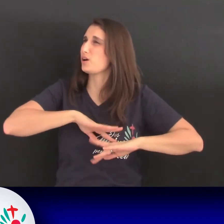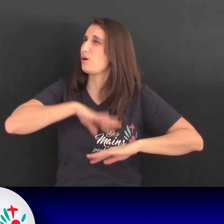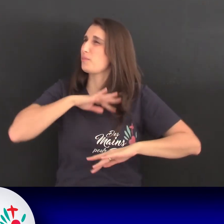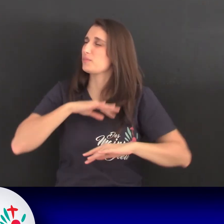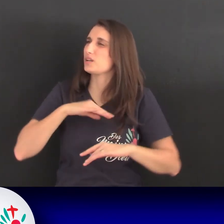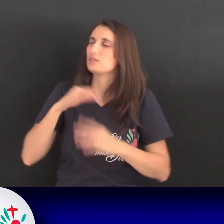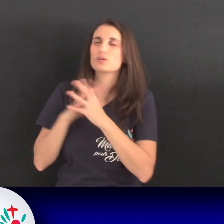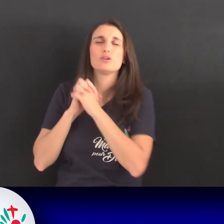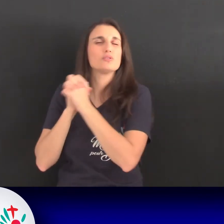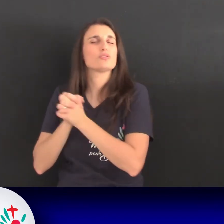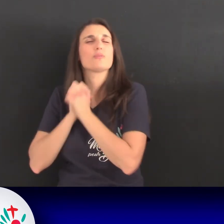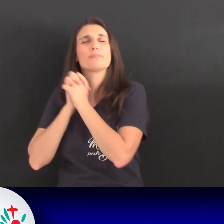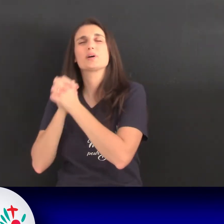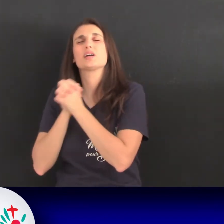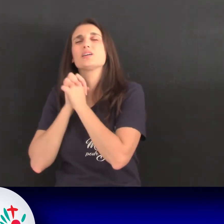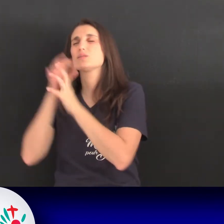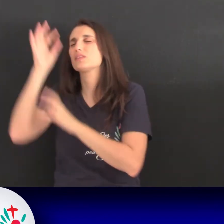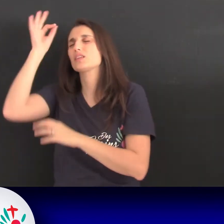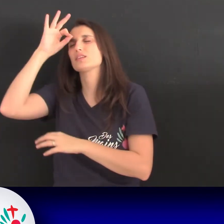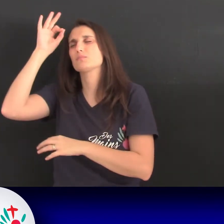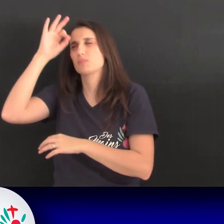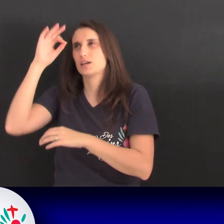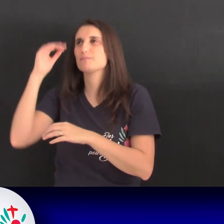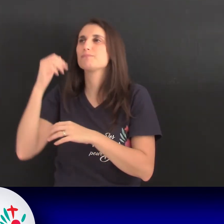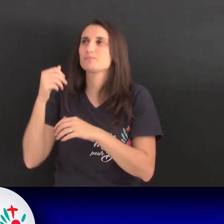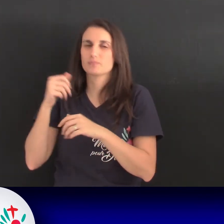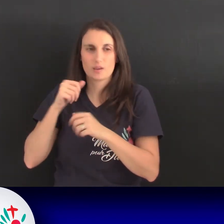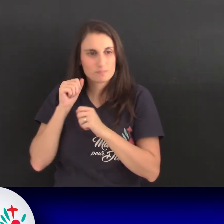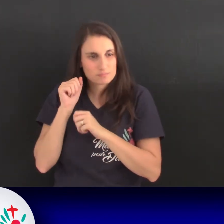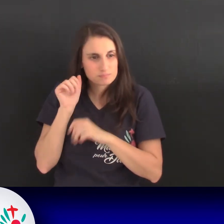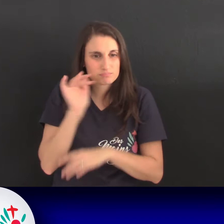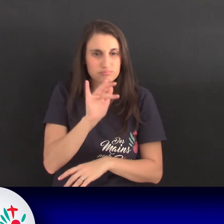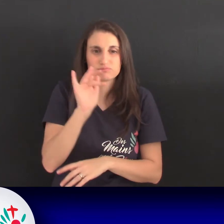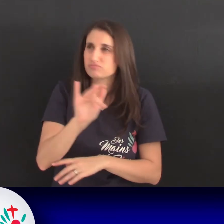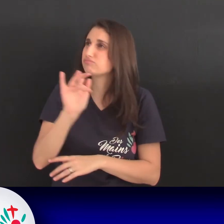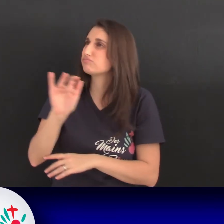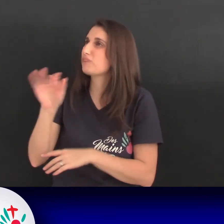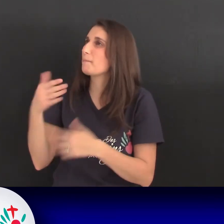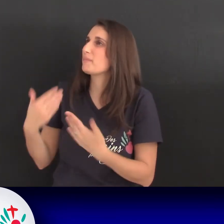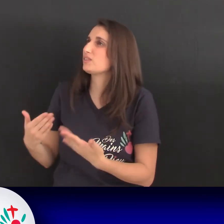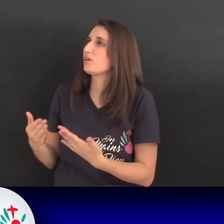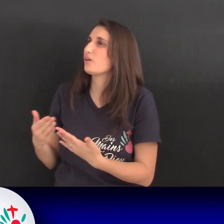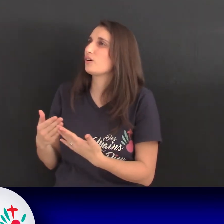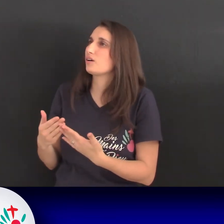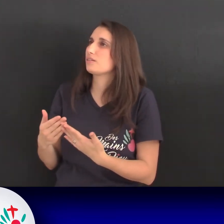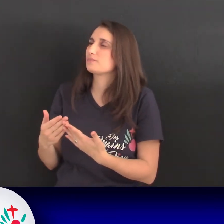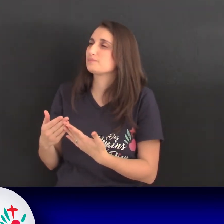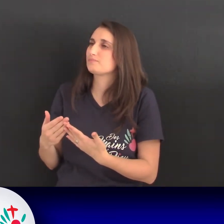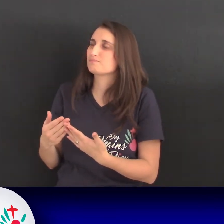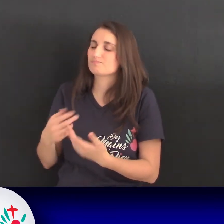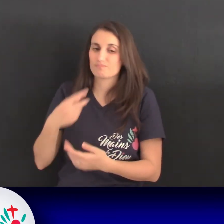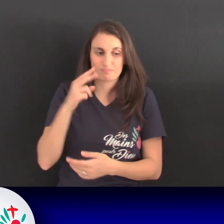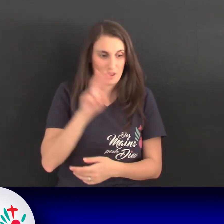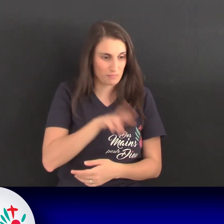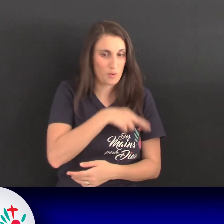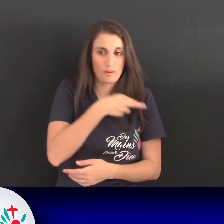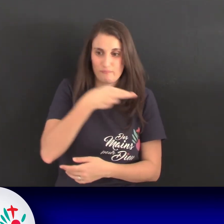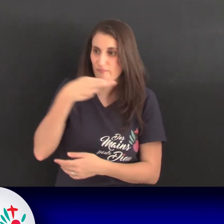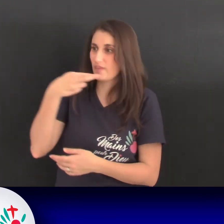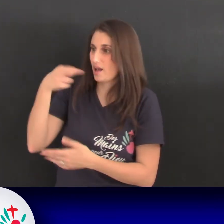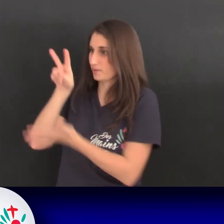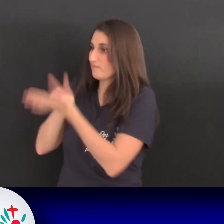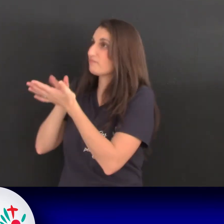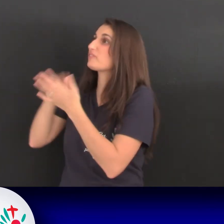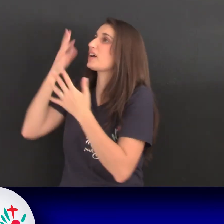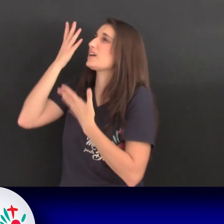te prions, Saint-Esprit, agis. Seigneur, nous revenons au cœur de la louange, Seigneur. Et nous voulons